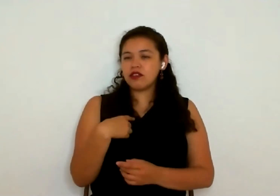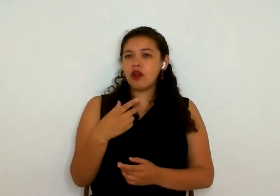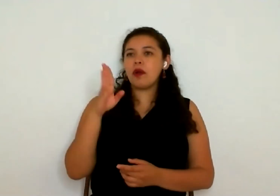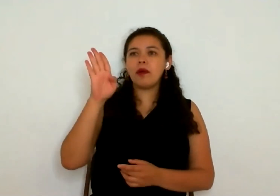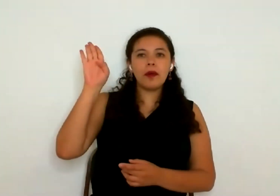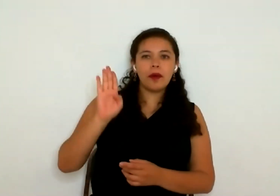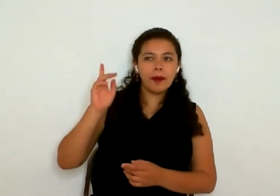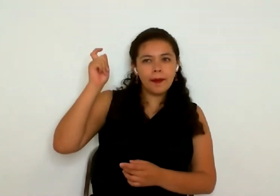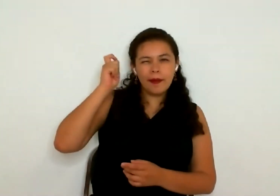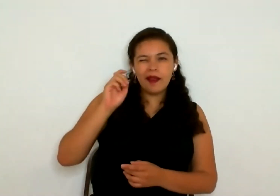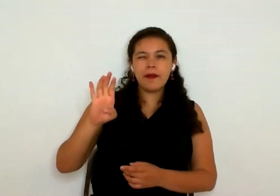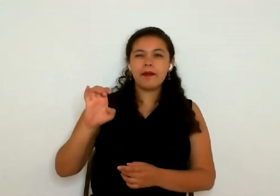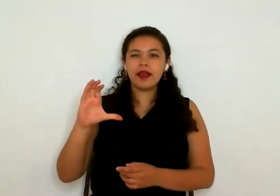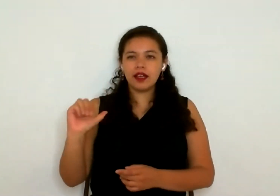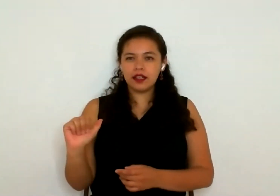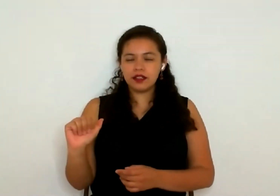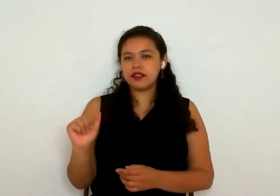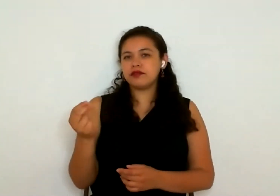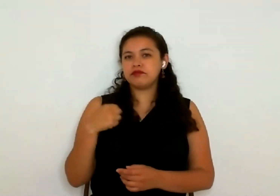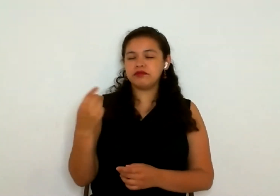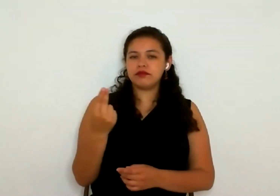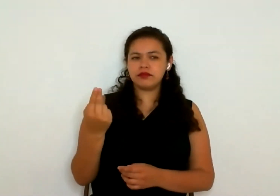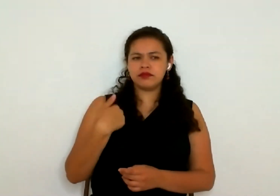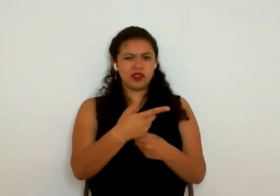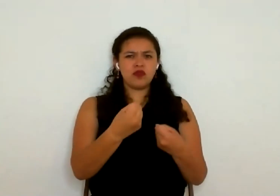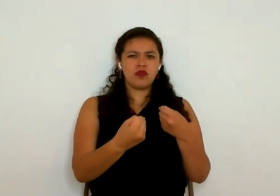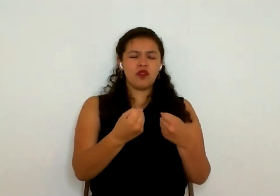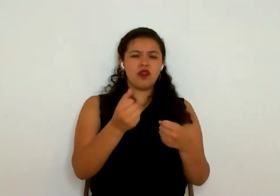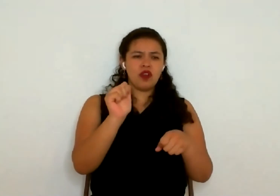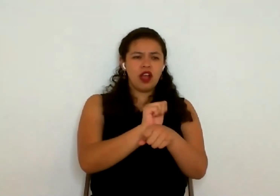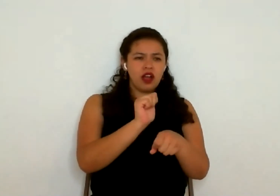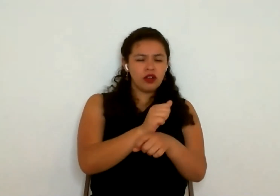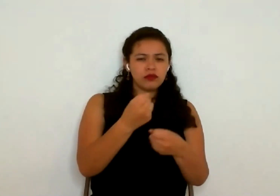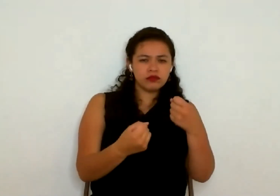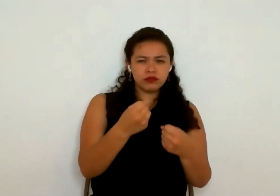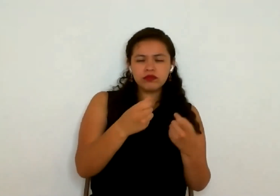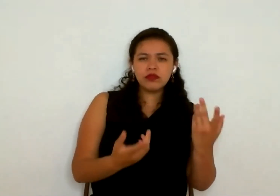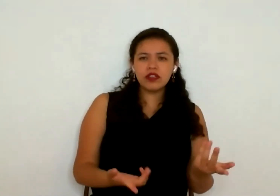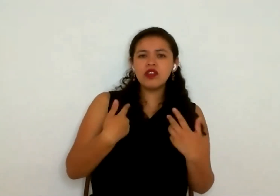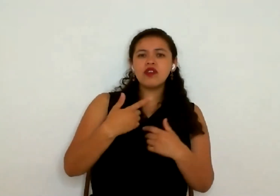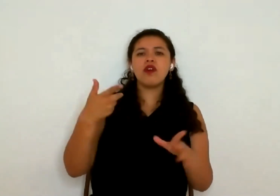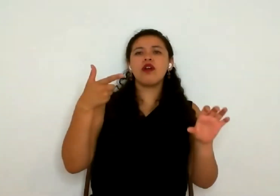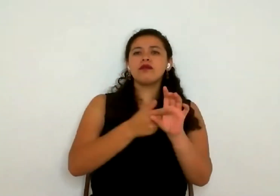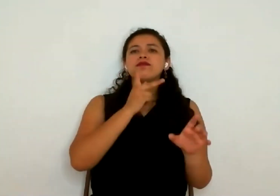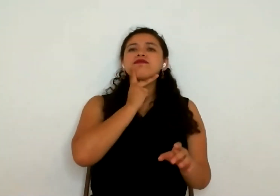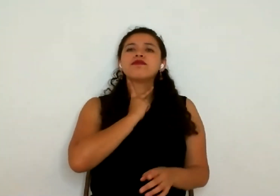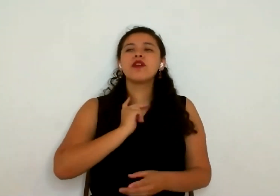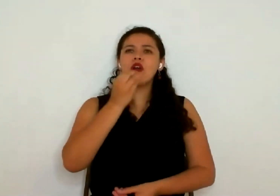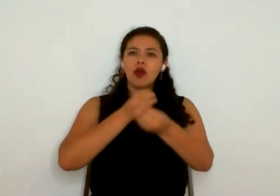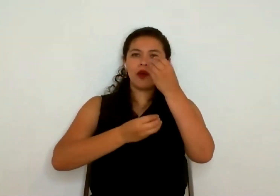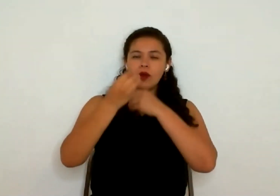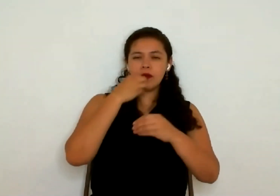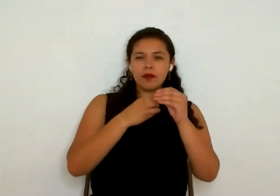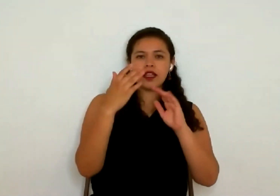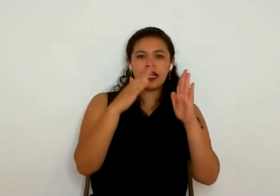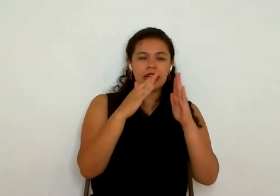pero dices bueno veo que realmente no lo nuestras porque en las en auto que es la posibilidad de las arenas mina alimentos fuera